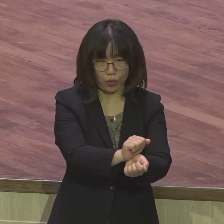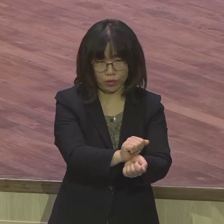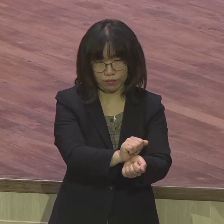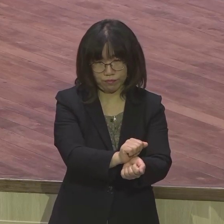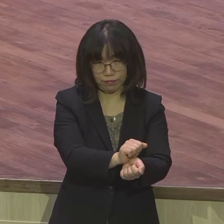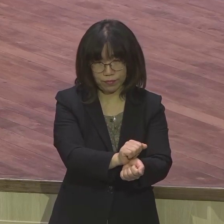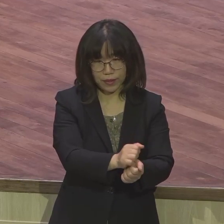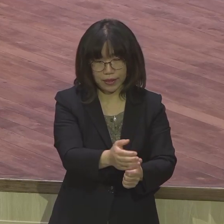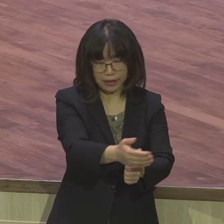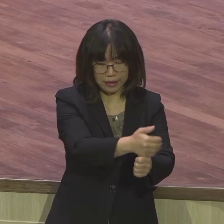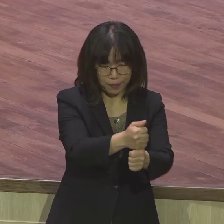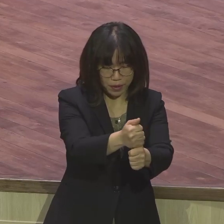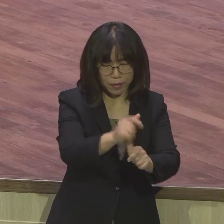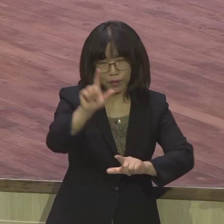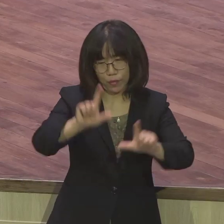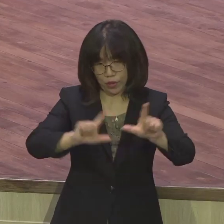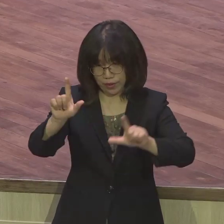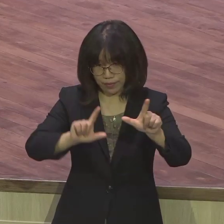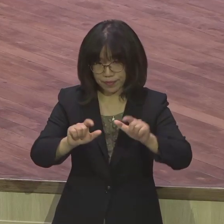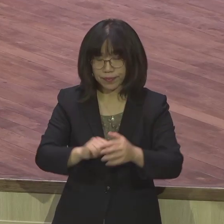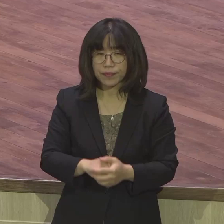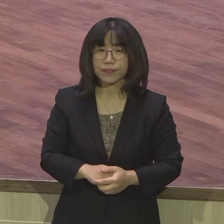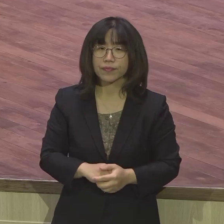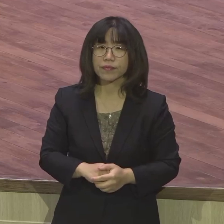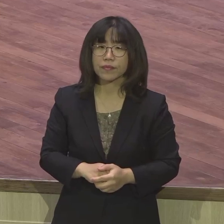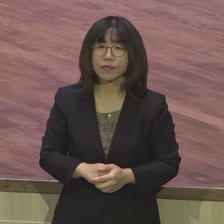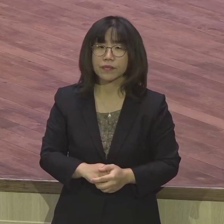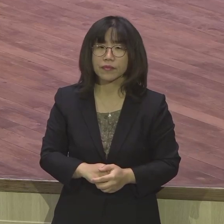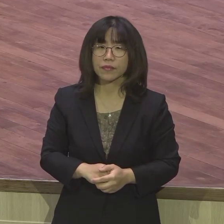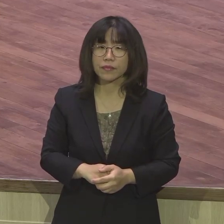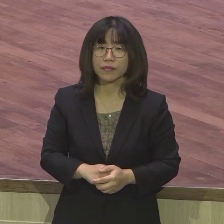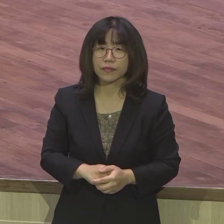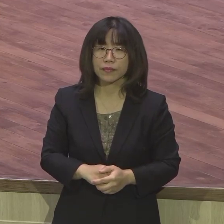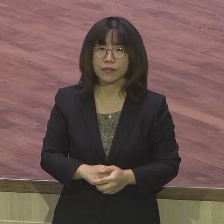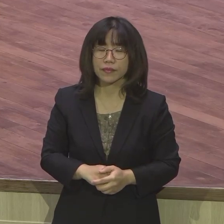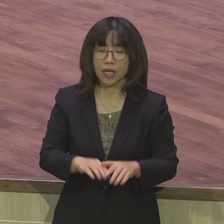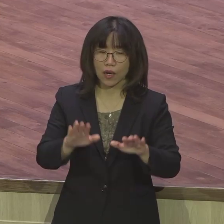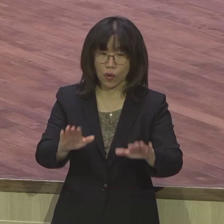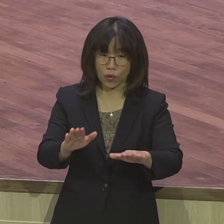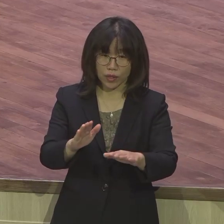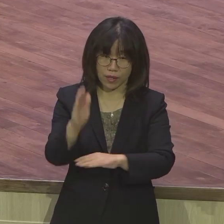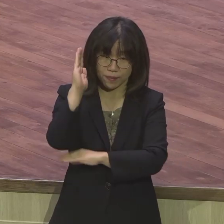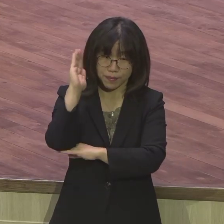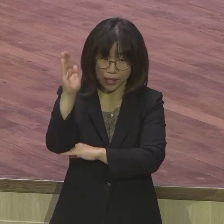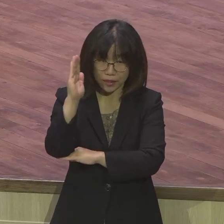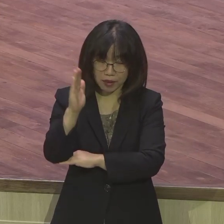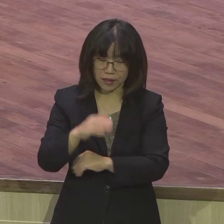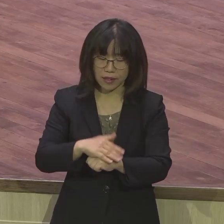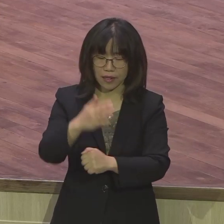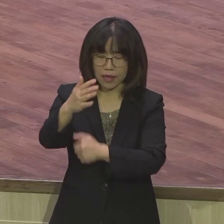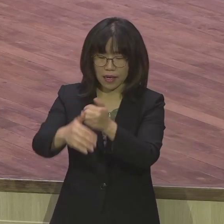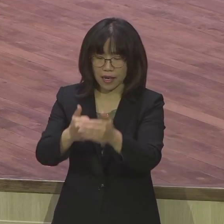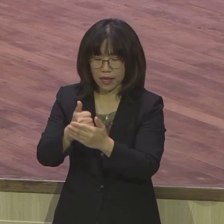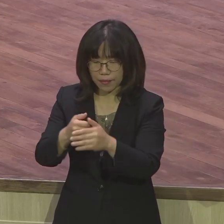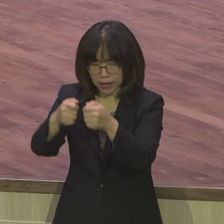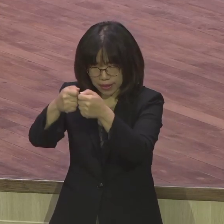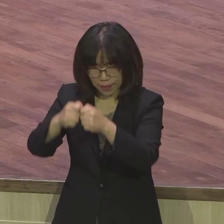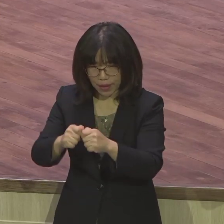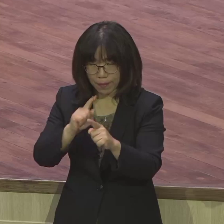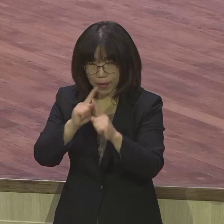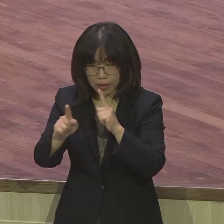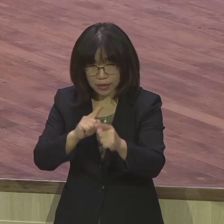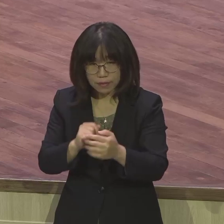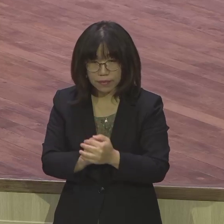되어집니다. 자, 오늘 본문을 가지고 저는 하나님의 세미한 음성이라는 말씀을 가지고 말씀을 전하고자 합니다. 첫